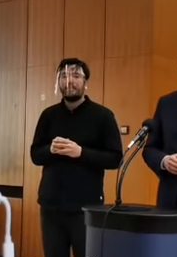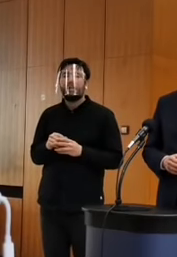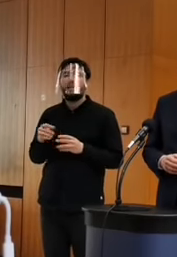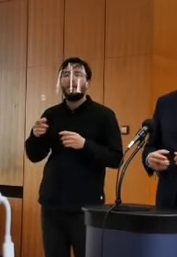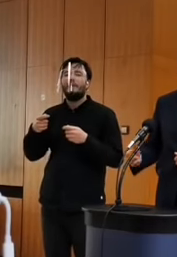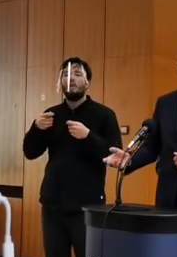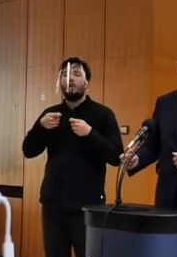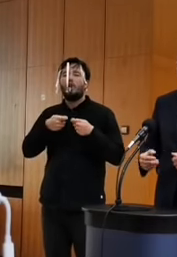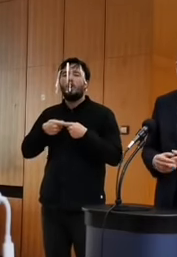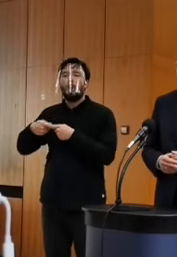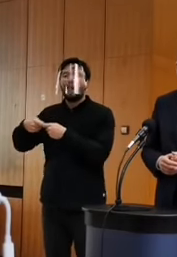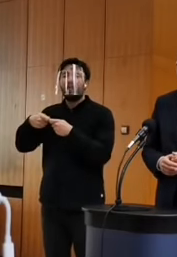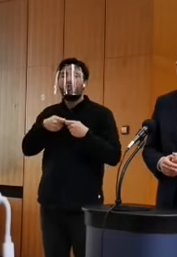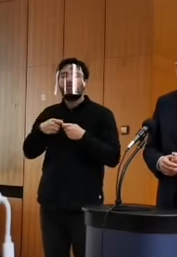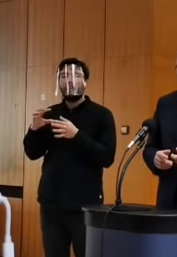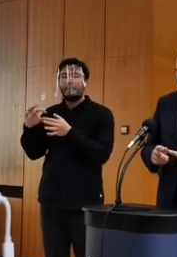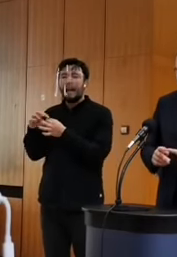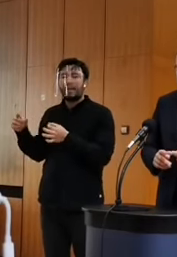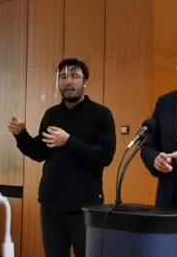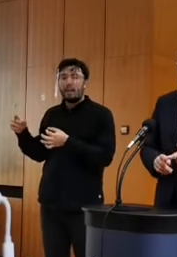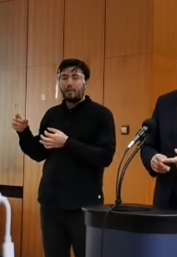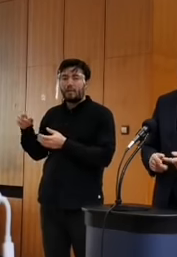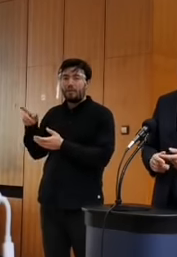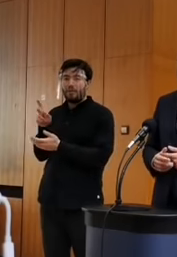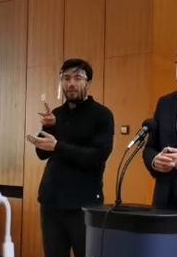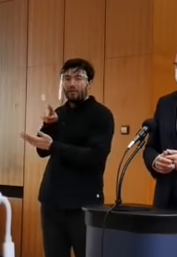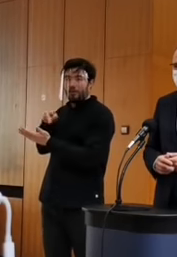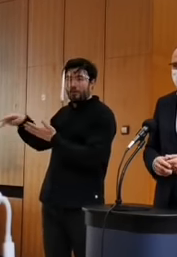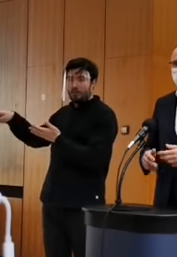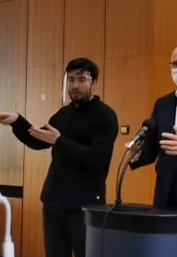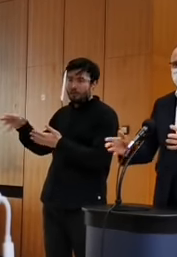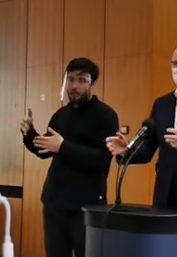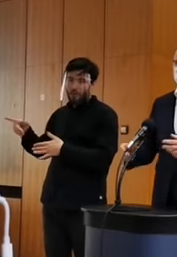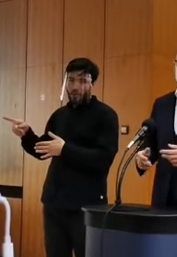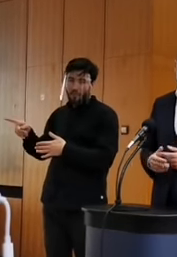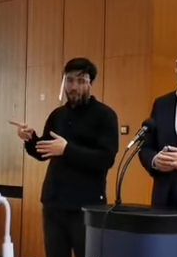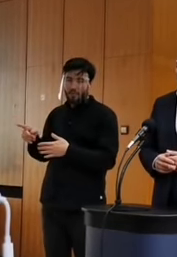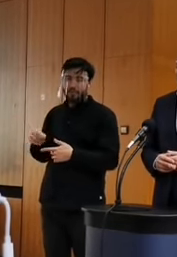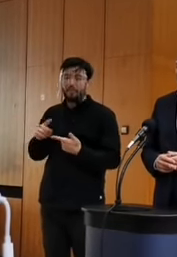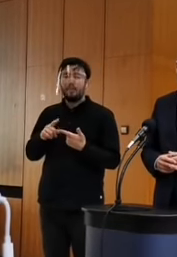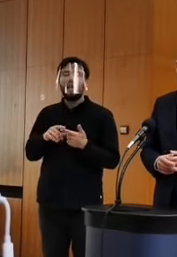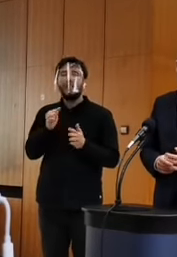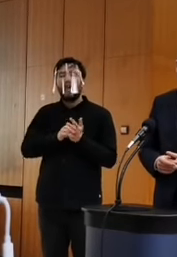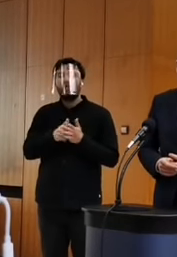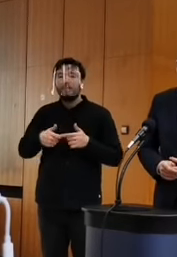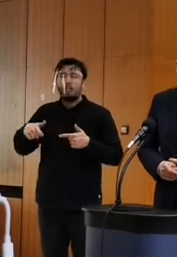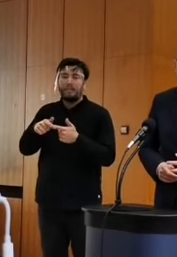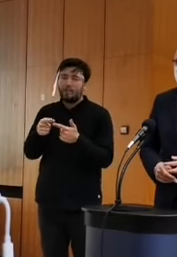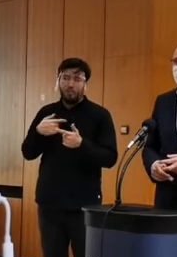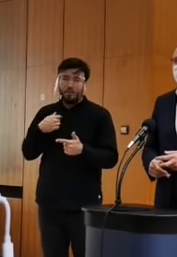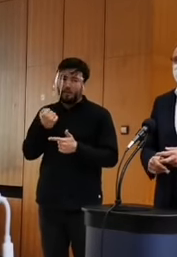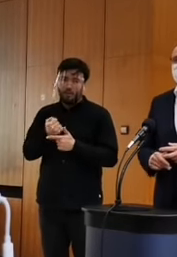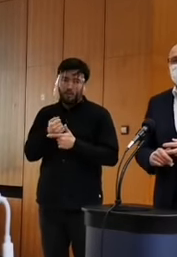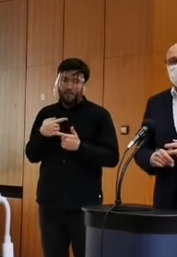koaličný partner na to, aby sa to vôbec doviezlo. Po druhé, nerobil som tam žiadnu tlačovú besedu. Po